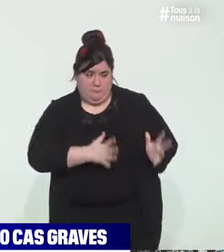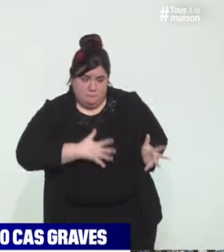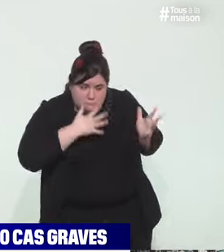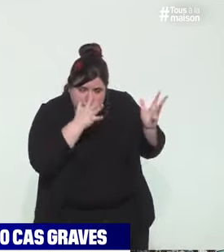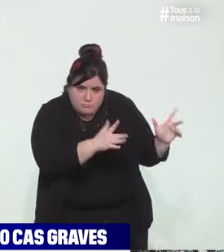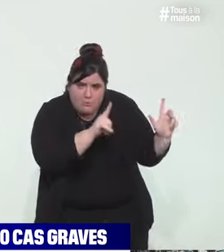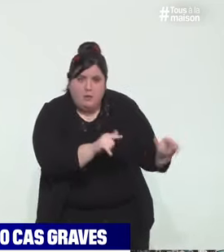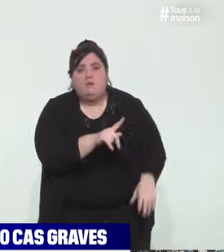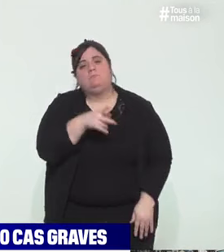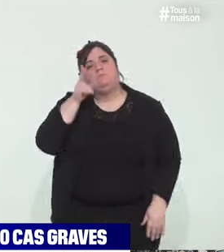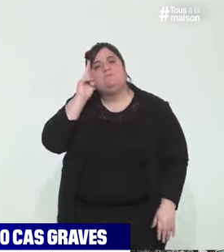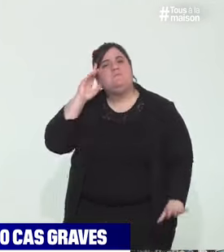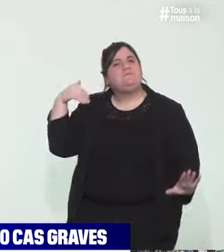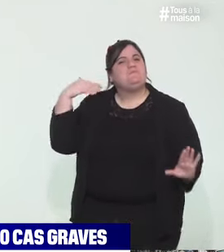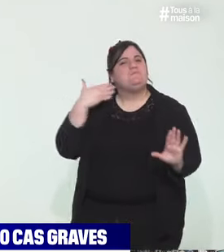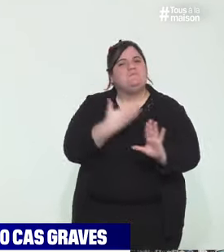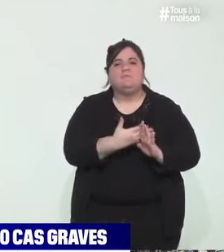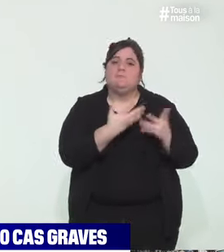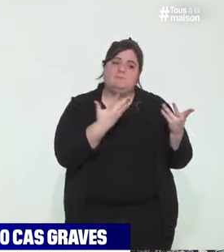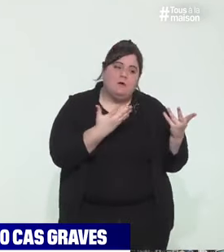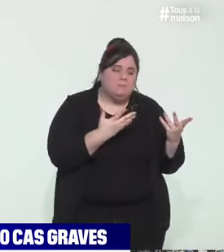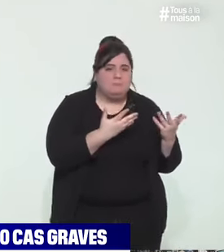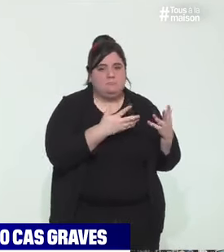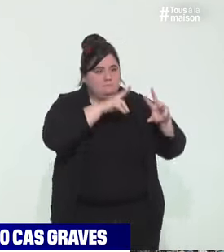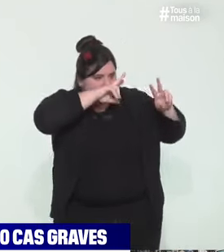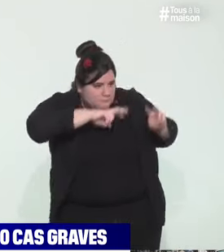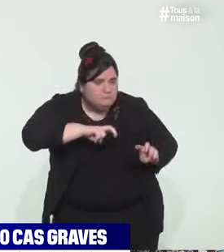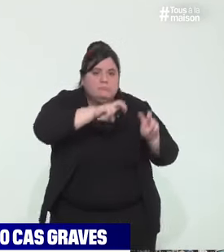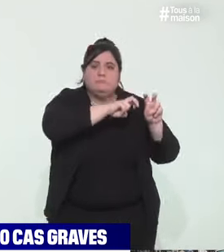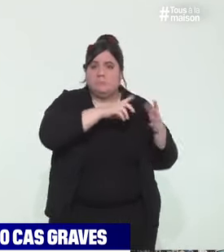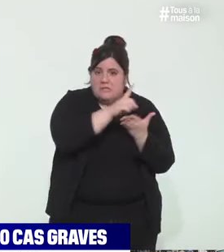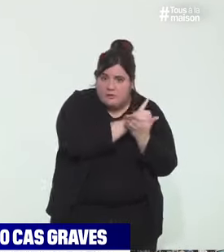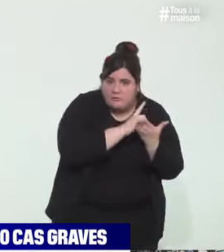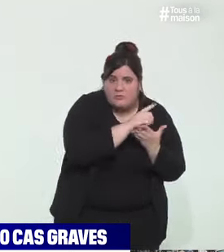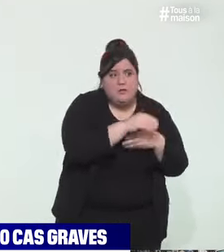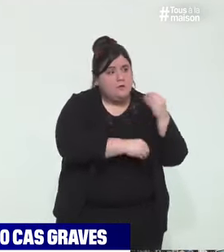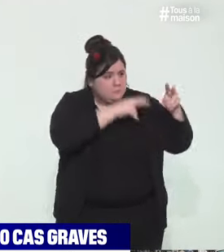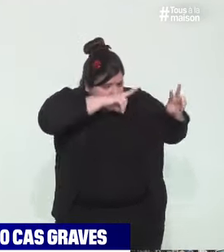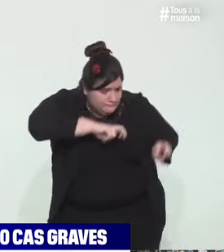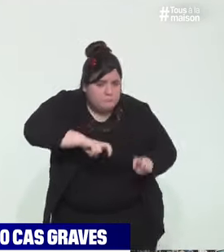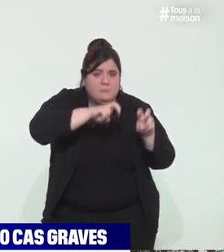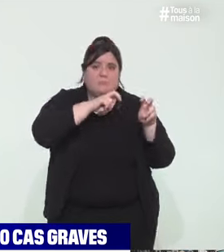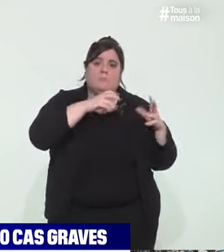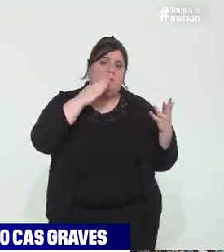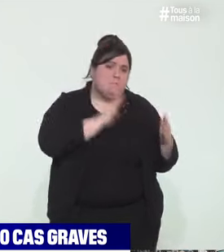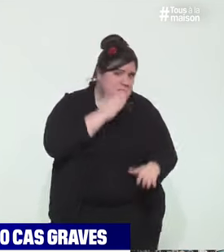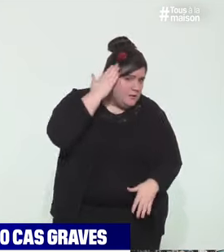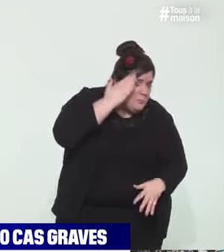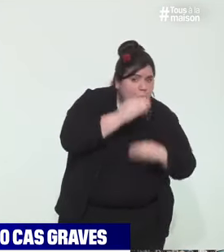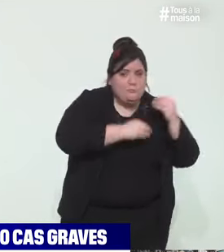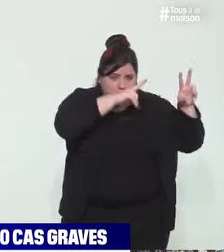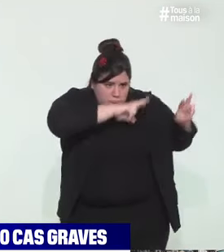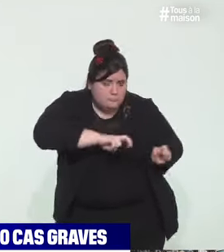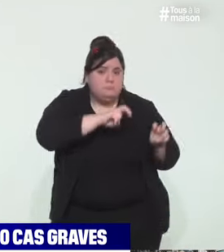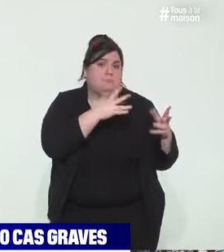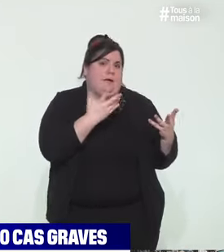plutôt dédiés aux analyses départementales, aux analyses vétérinaires, aux analyses de recherche, voire même aux analyses d'enquête comme les laboratoires de la